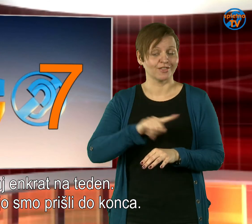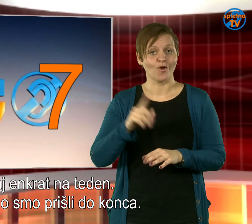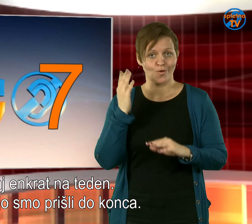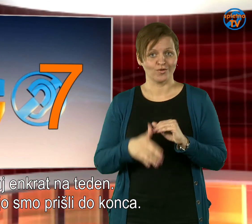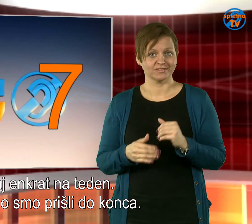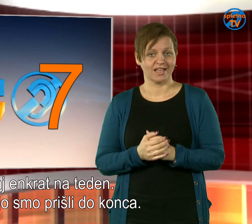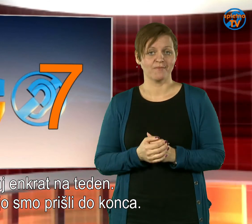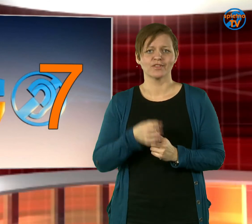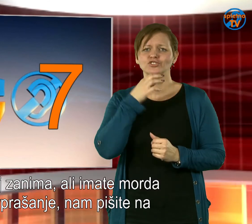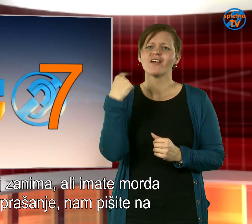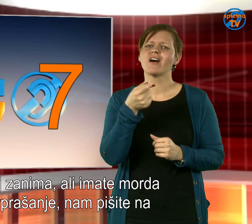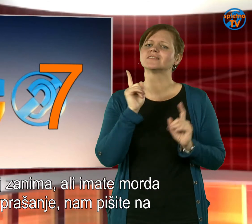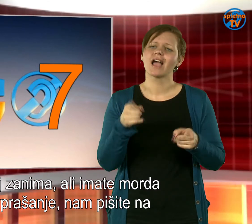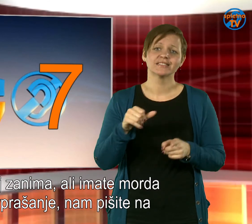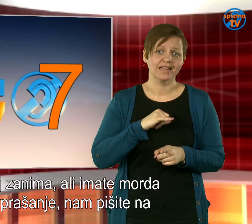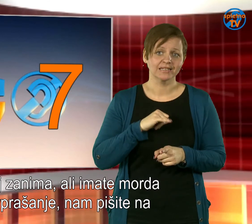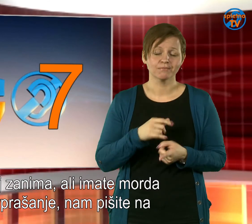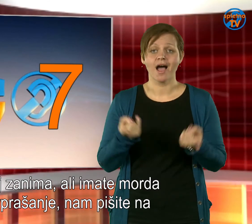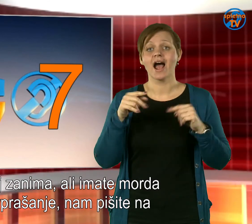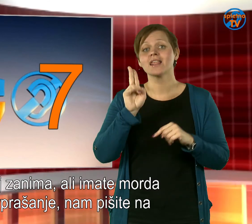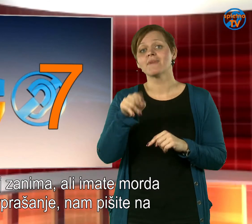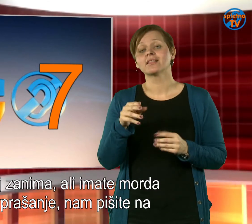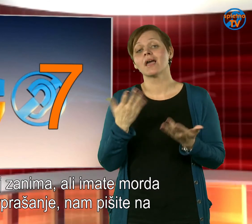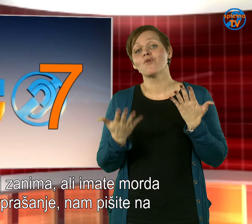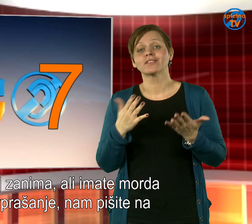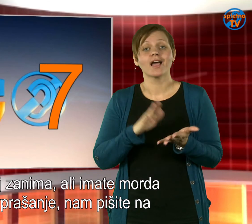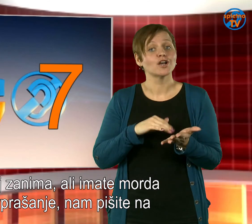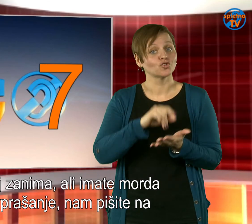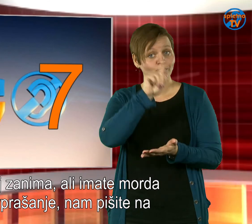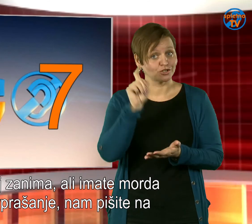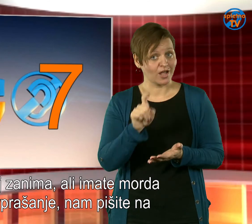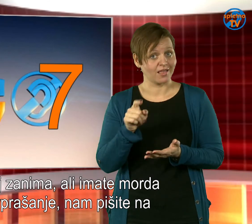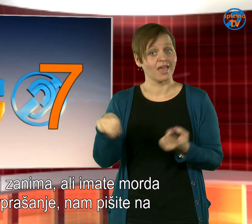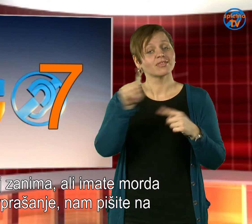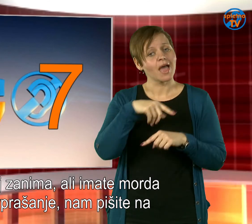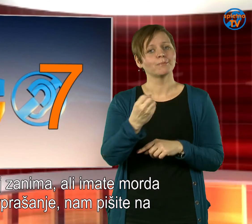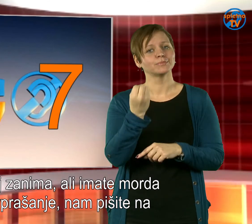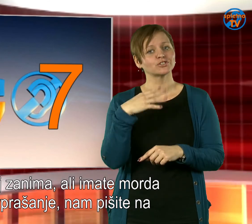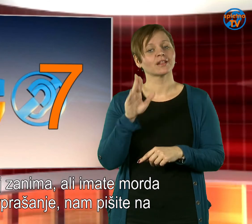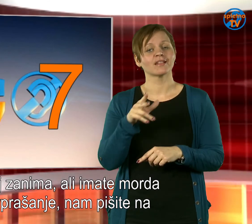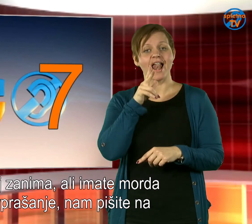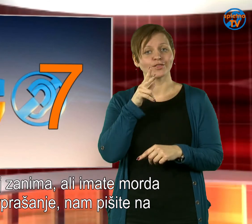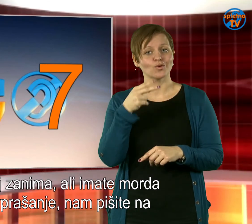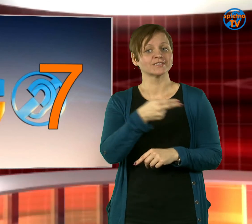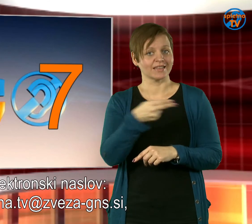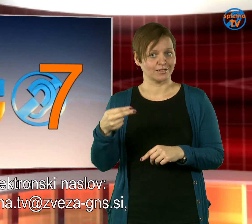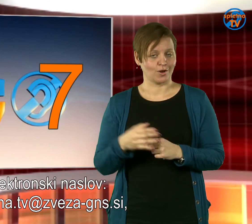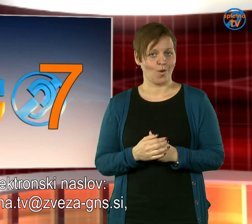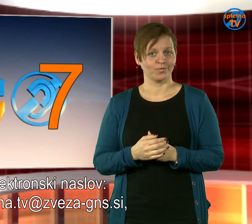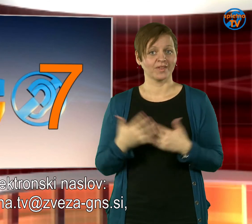konca. Če vas kaj zanima ali imate morda kakšno vprašanje, nam pišite na elektronski